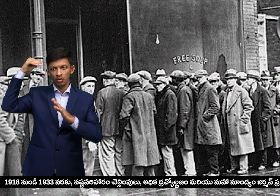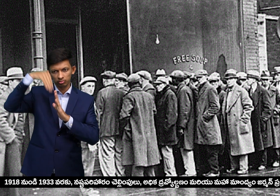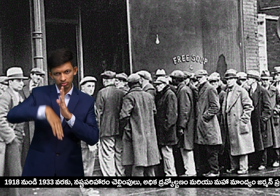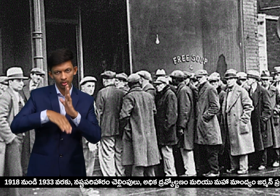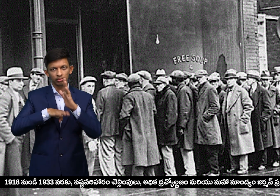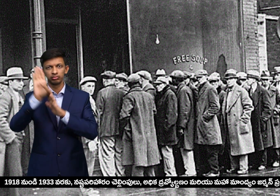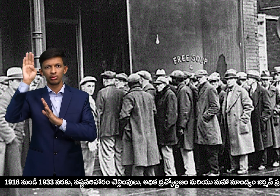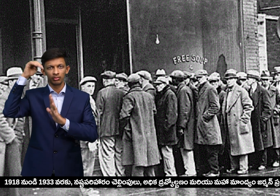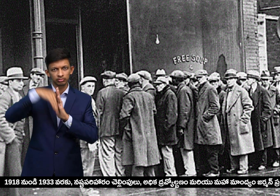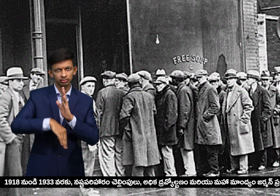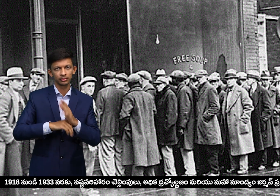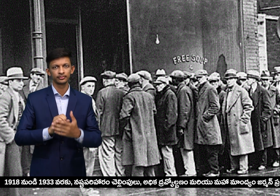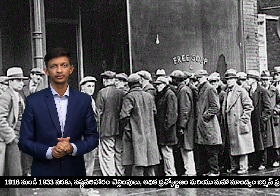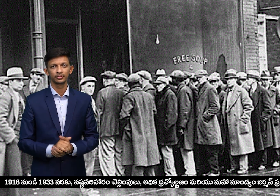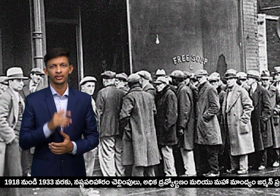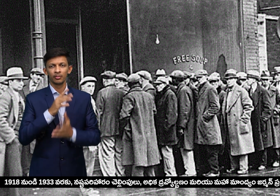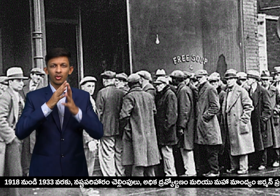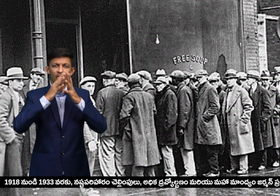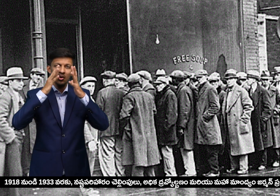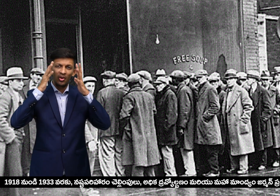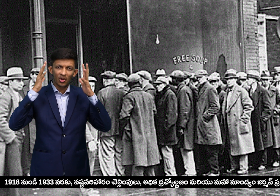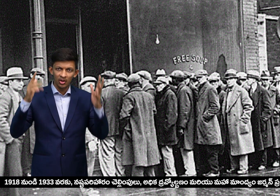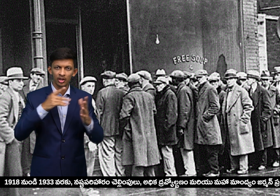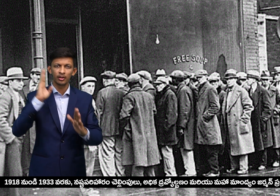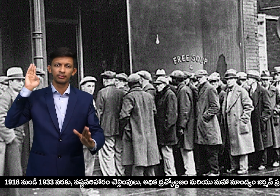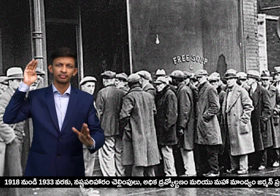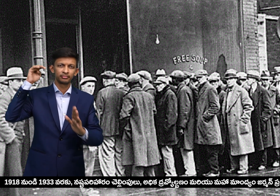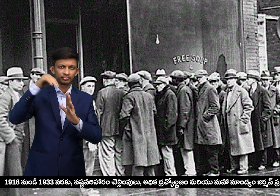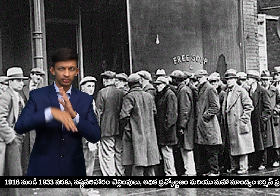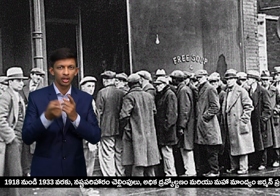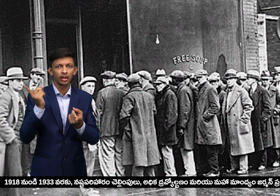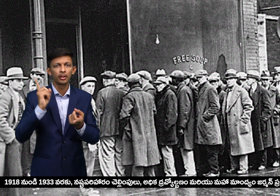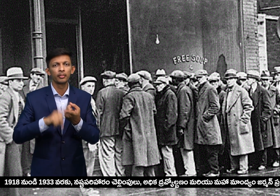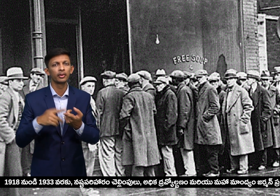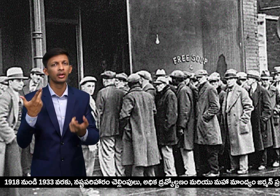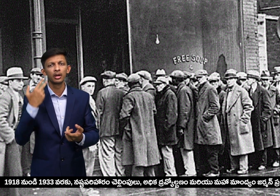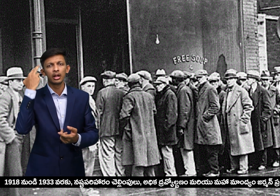మహామాంద్యం జర్మన్ ప్రజలకు చాలా ఆర్థిక కష్టాలను కలిగించాయి.